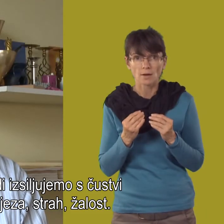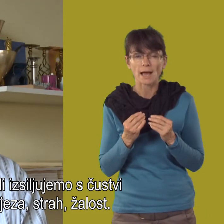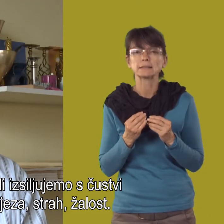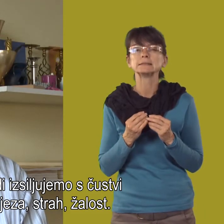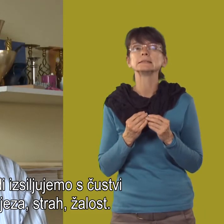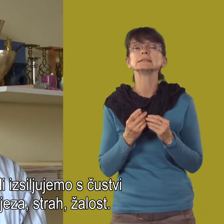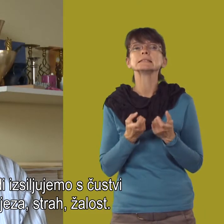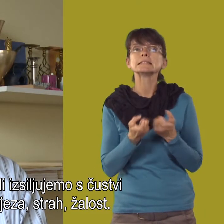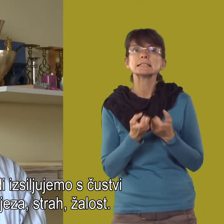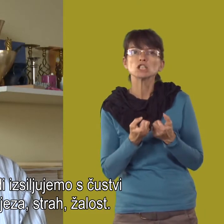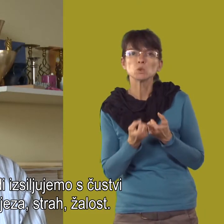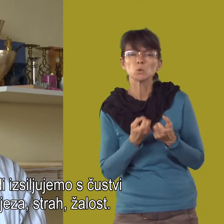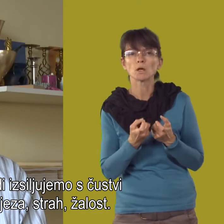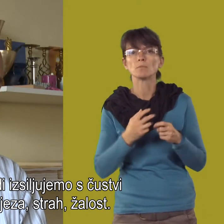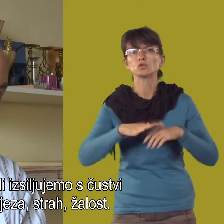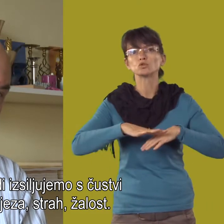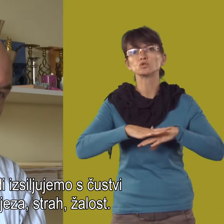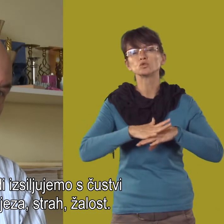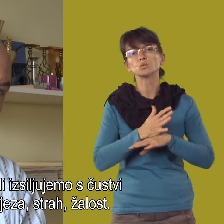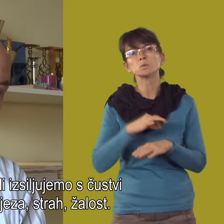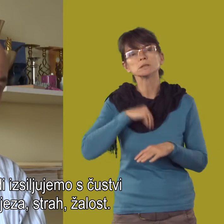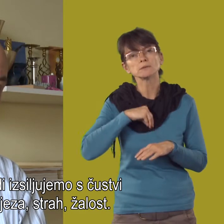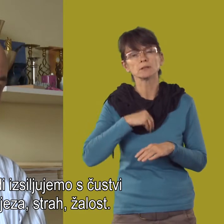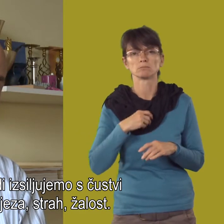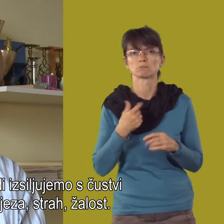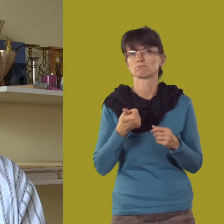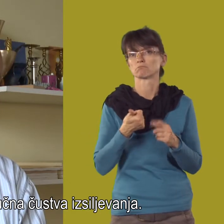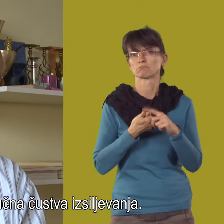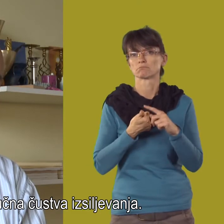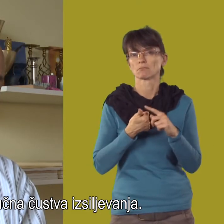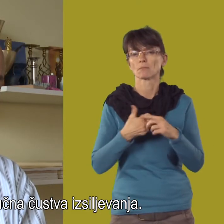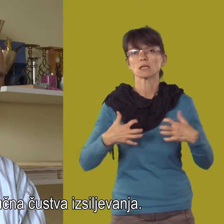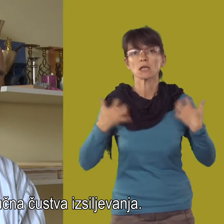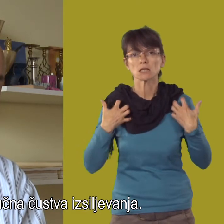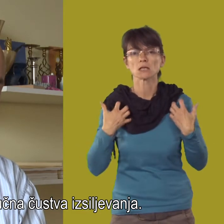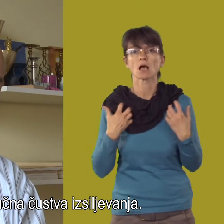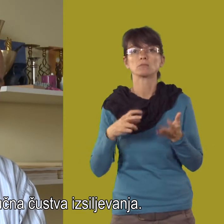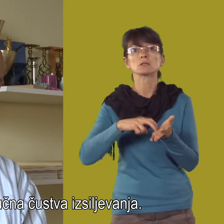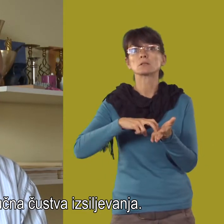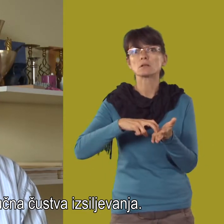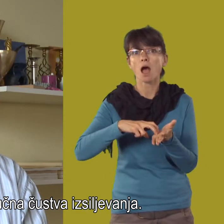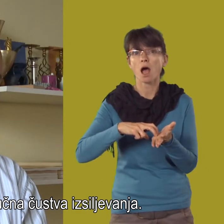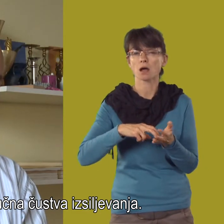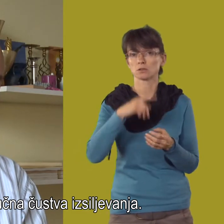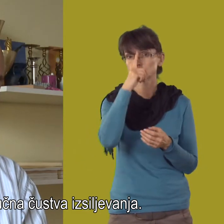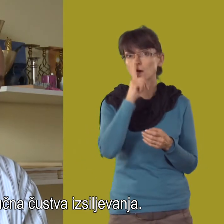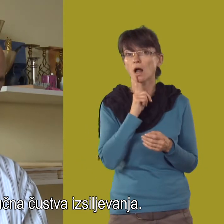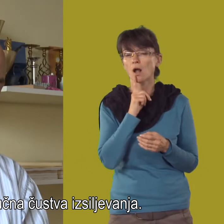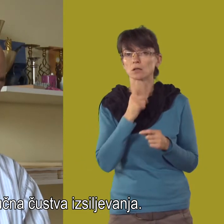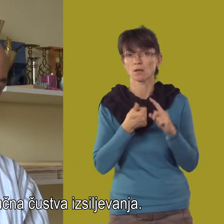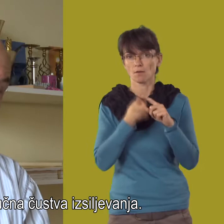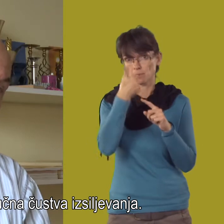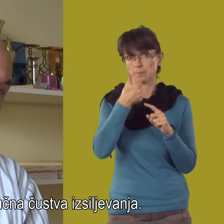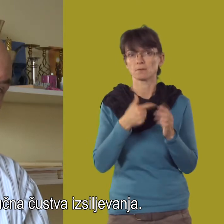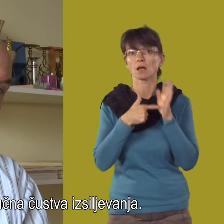Ponavadi izsiljujemo s čustvi, kot so jeza, strah, žalost. To so tri ključna. V